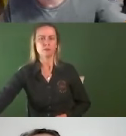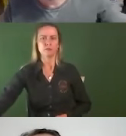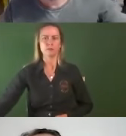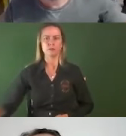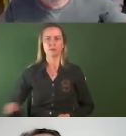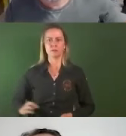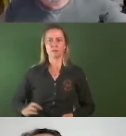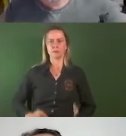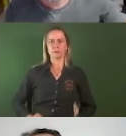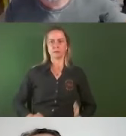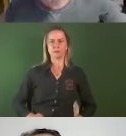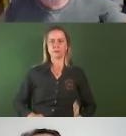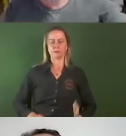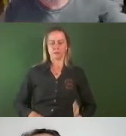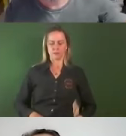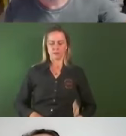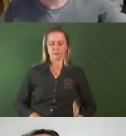Bom,